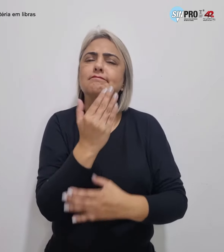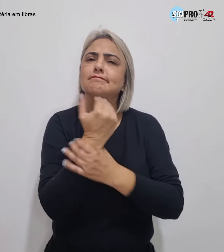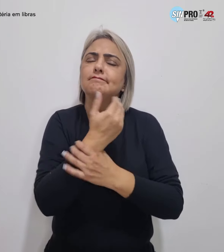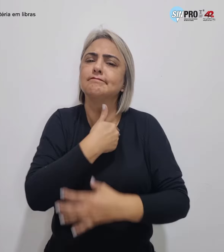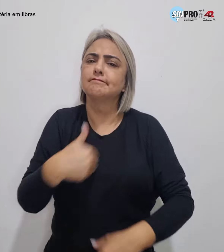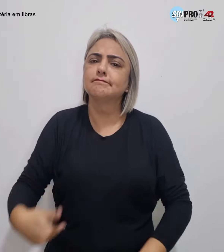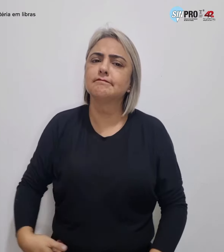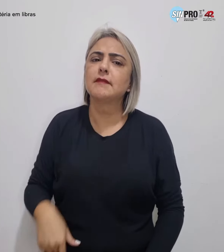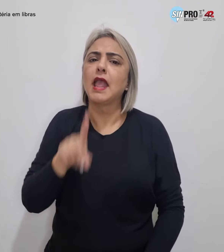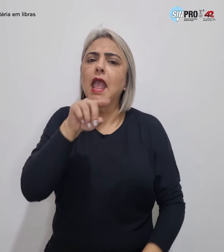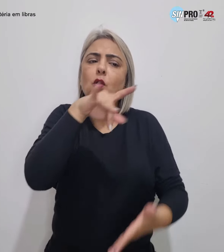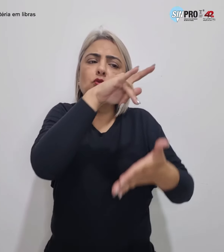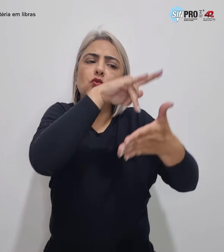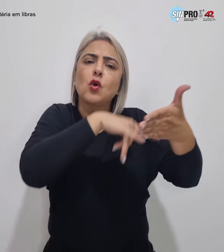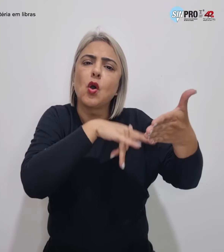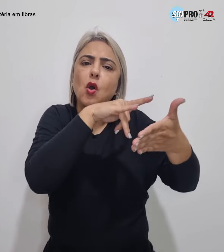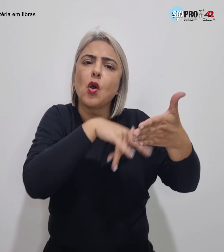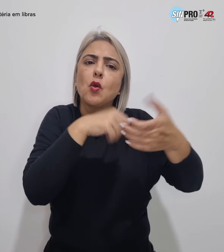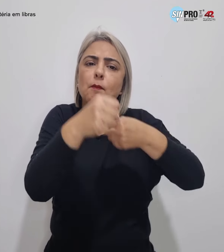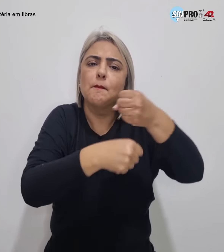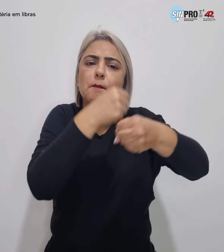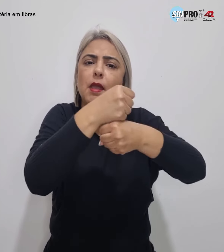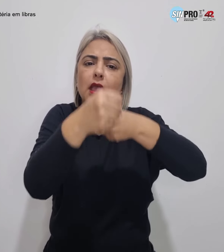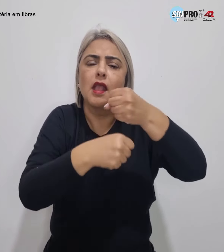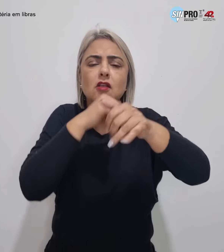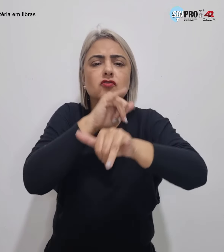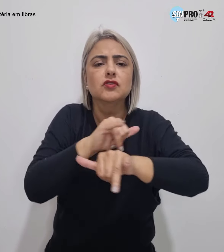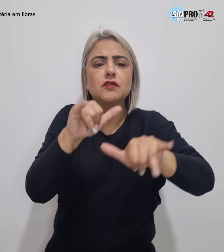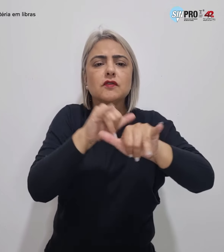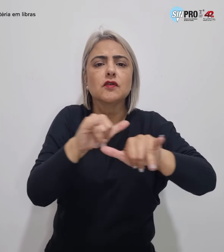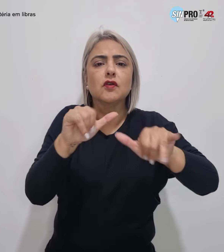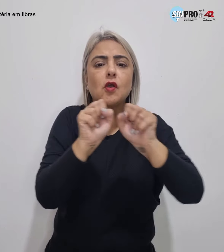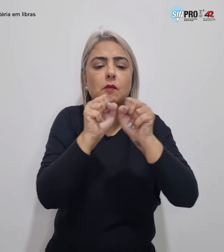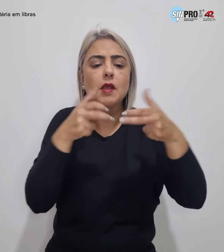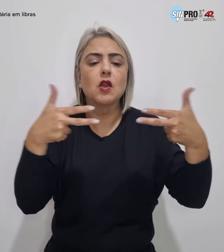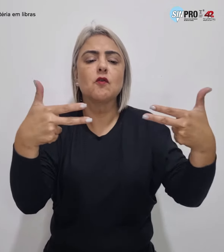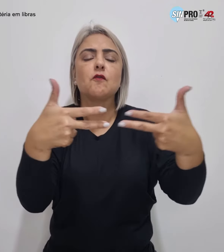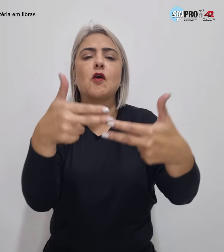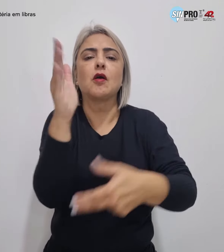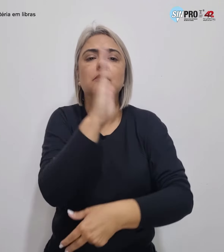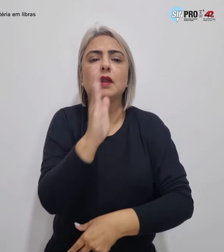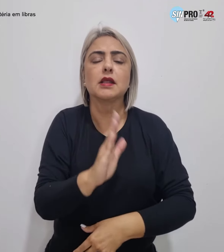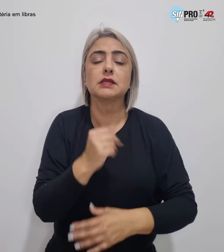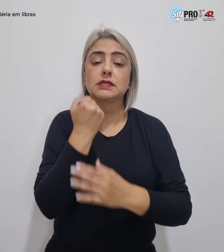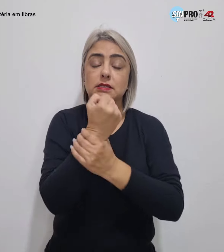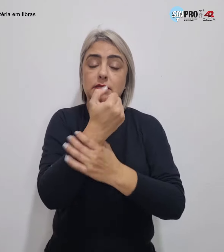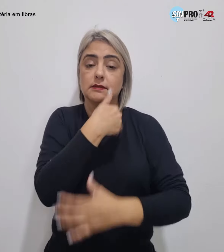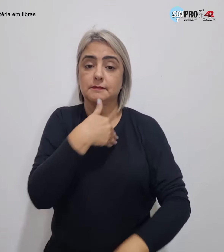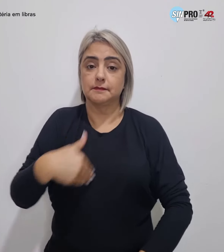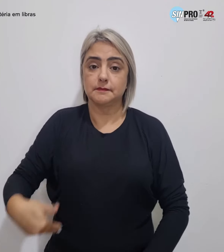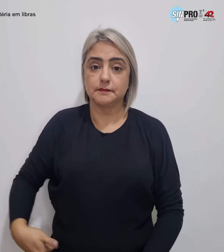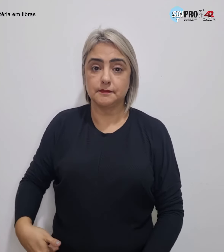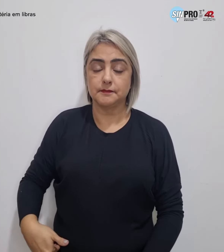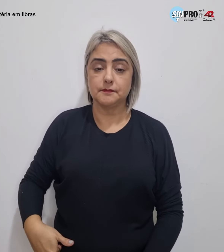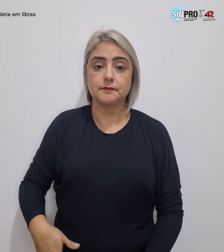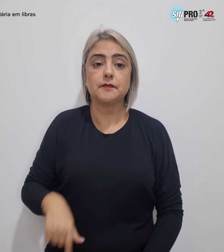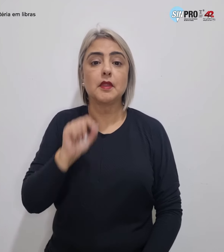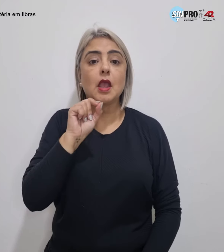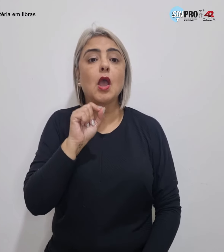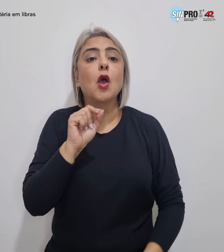é um documento anual divulgado pelo Fórum Brasileiro de Segurança Pública uma matéria do